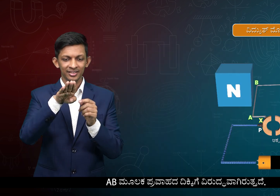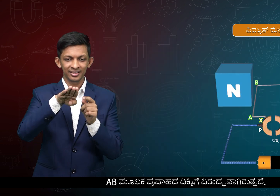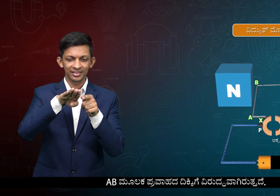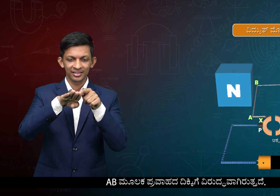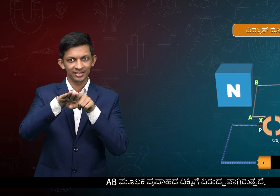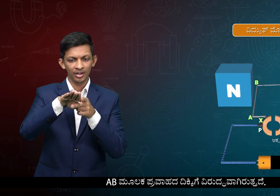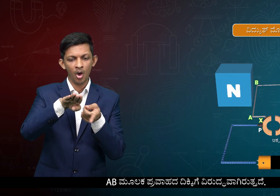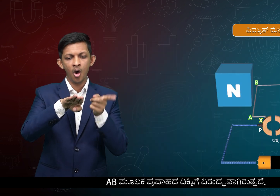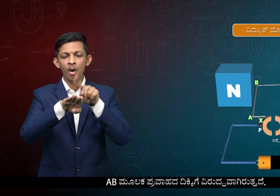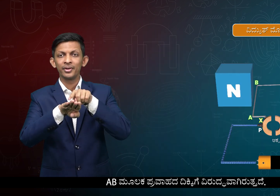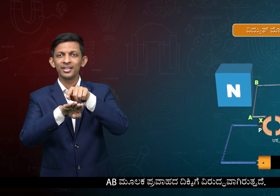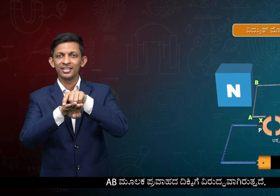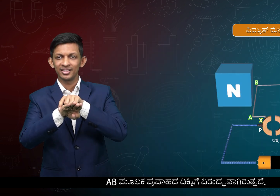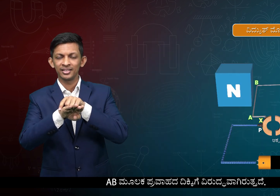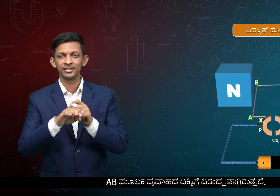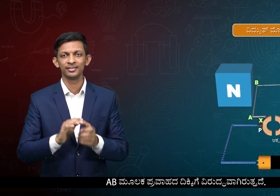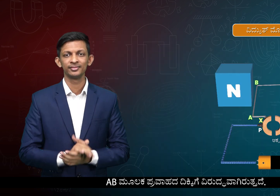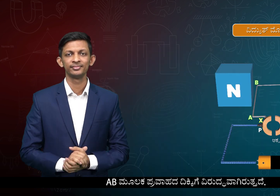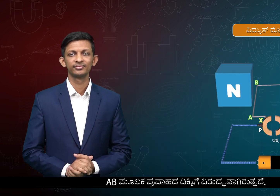ದಿಕ್ಕಿಗೆ ವಿರುದ್ಧವಾಗಿರುತ್ತದೆ.